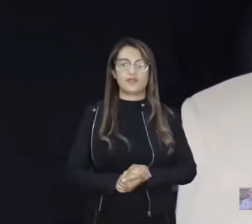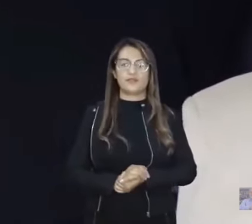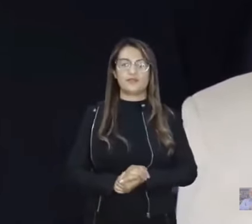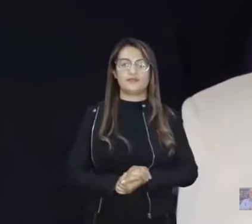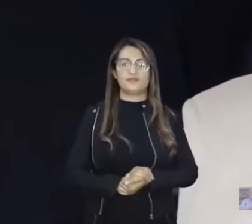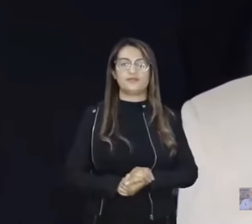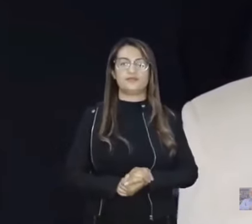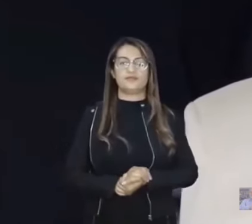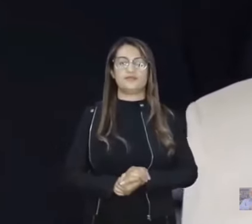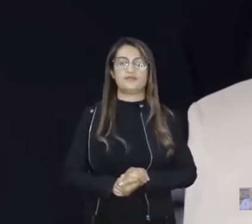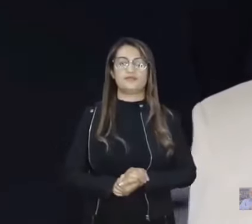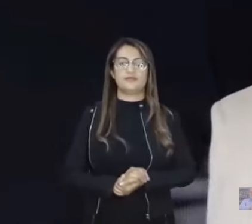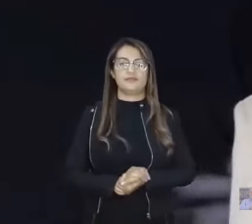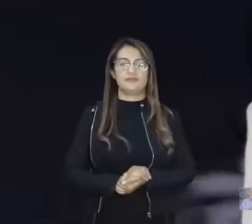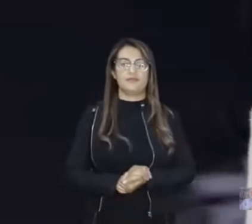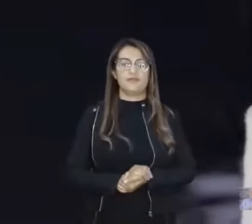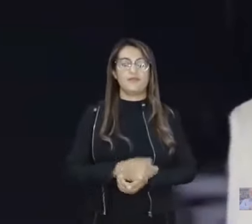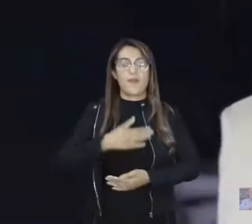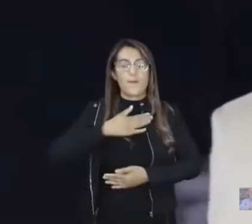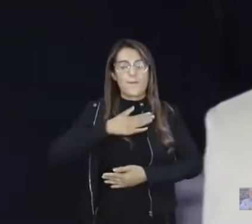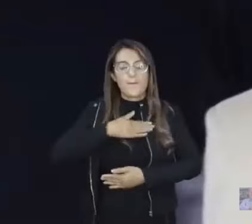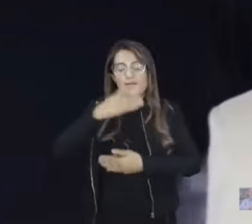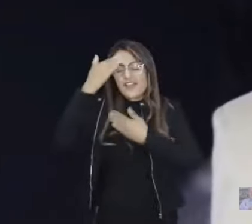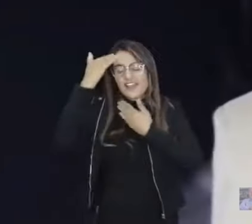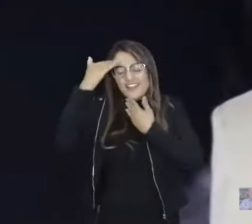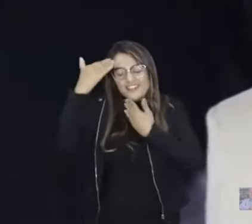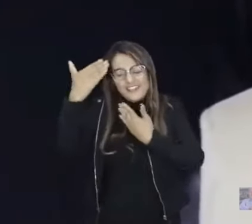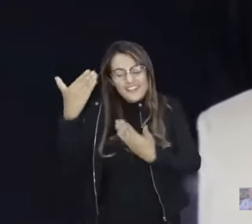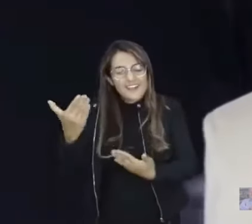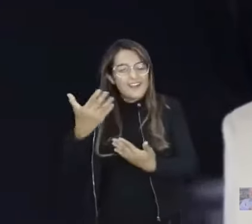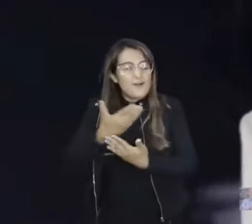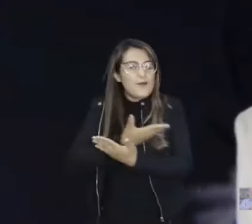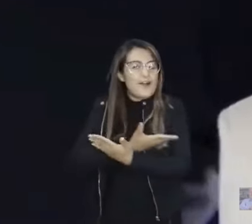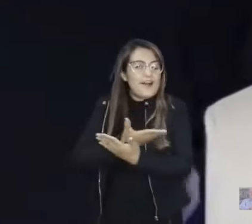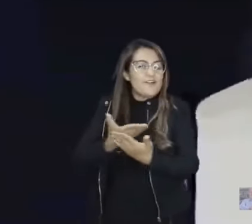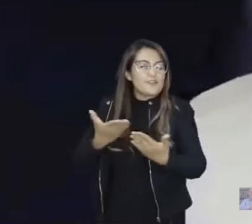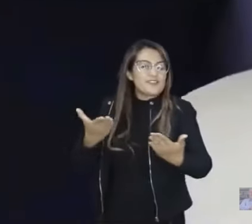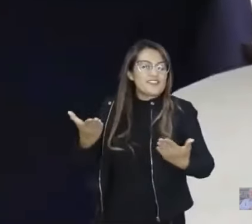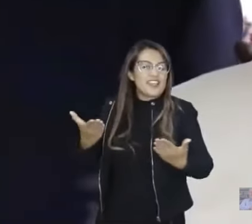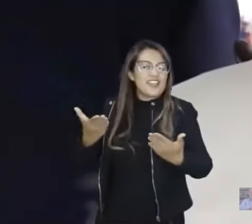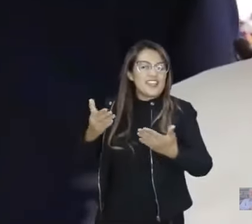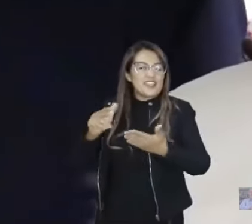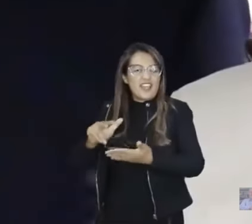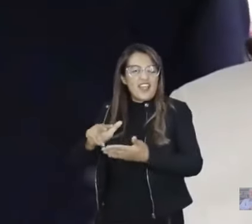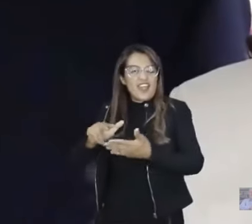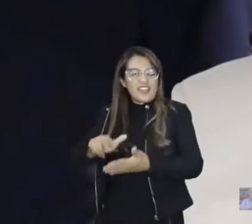Minha gratidão a vocês que enfrentaram